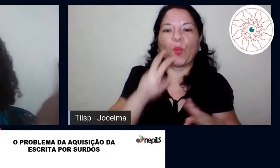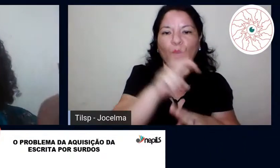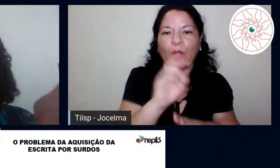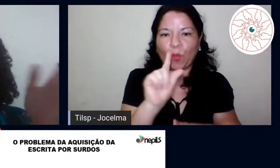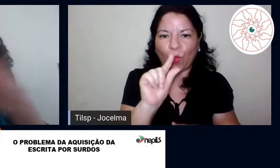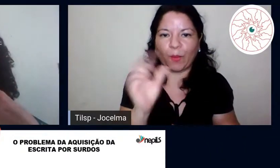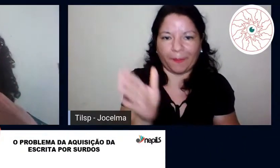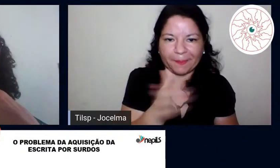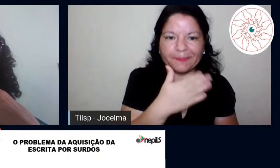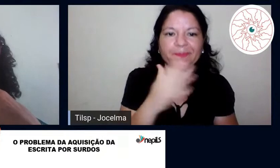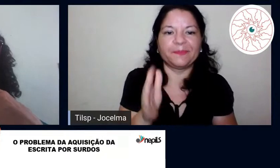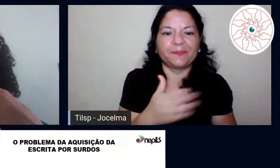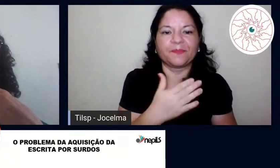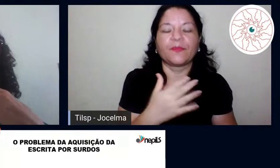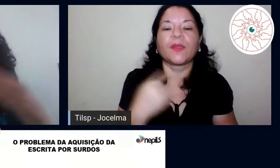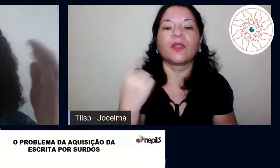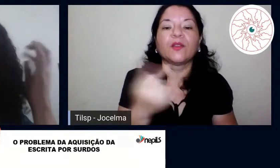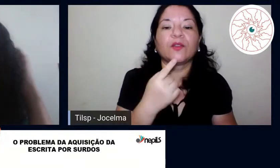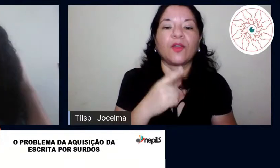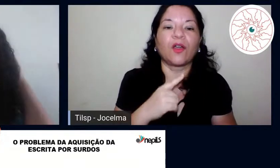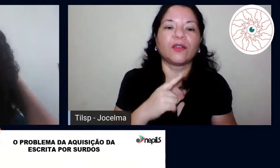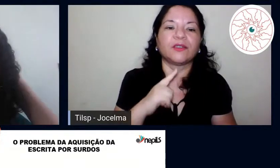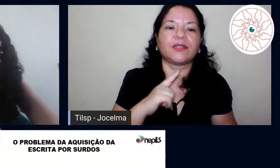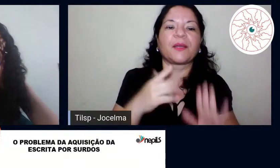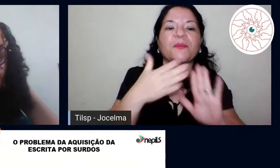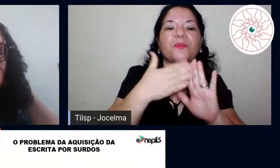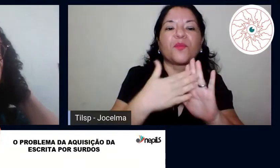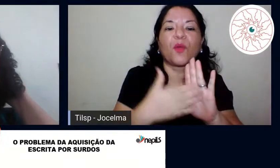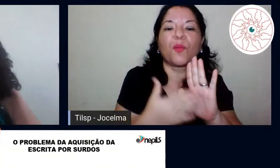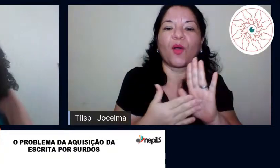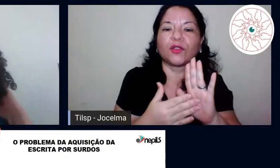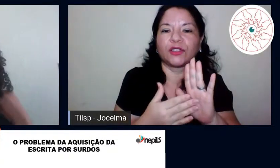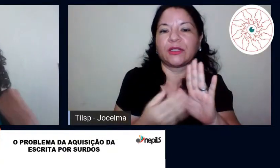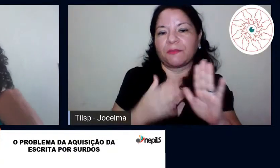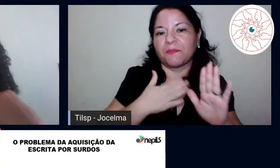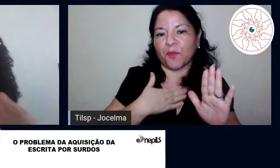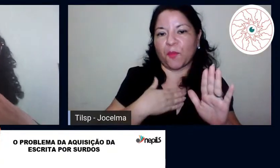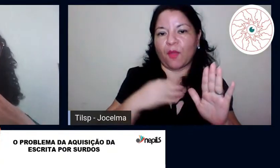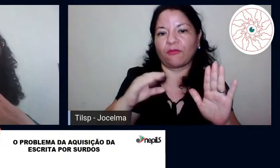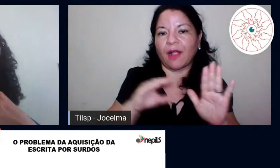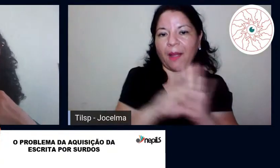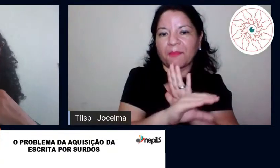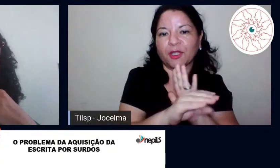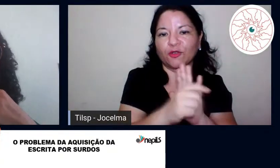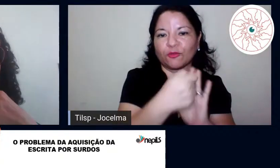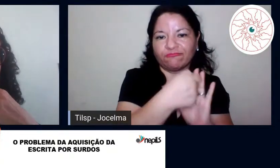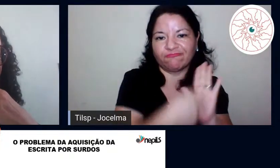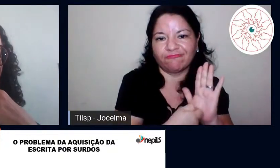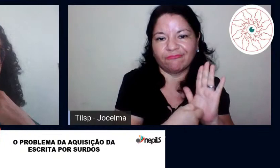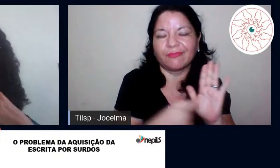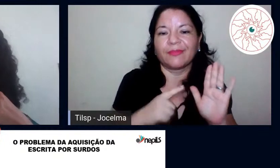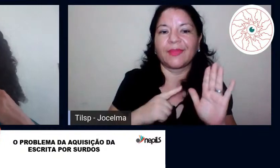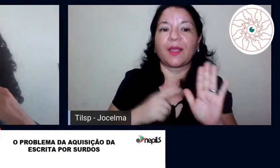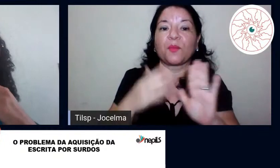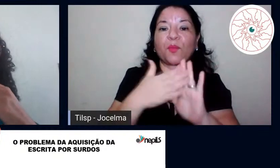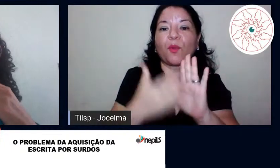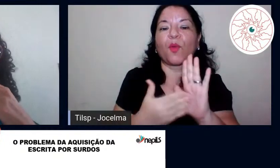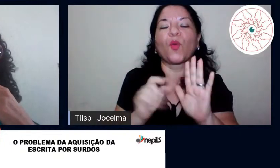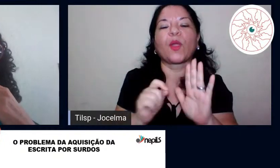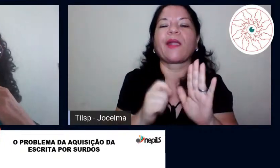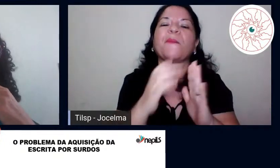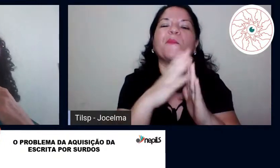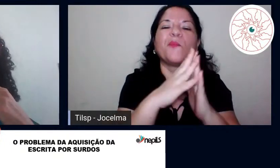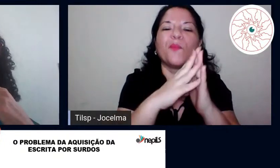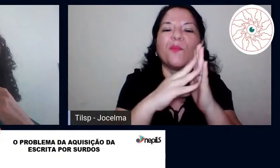eh, a gente a gente traz então a proposta no capítulo, né? Eh, a gente traz a proposta do traz o modelo,